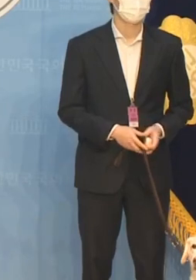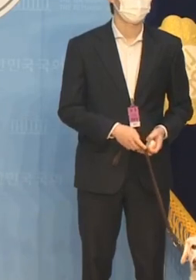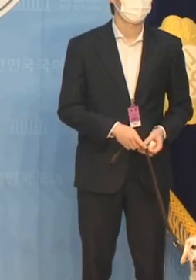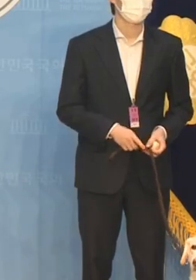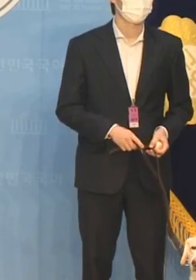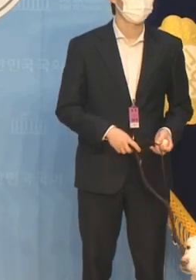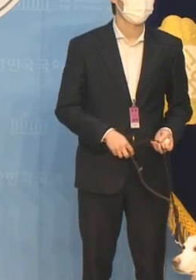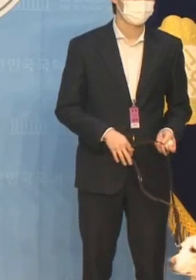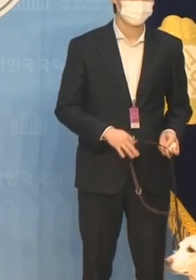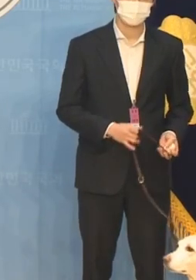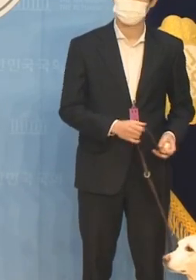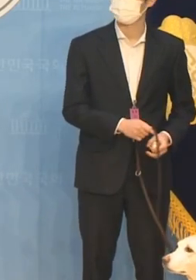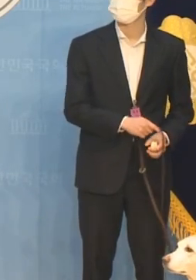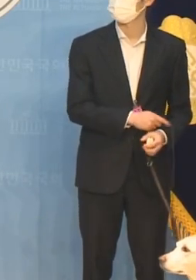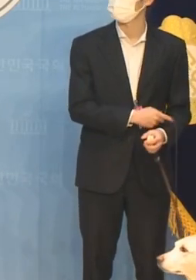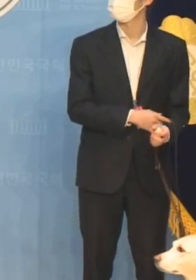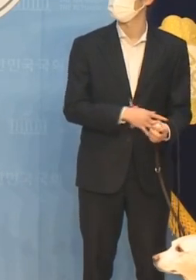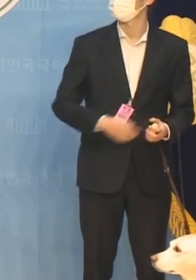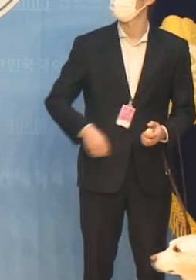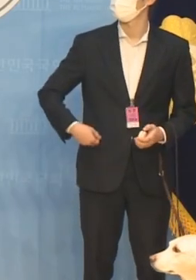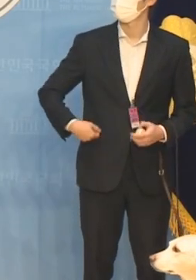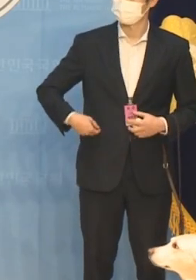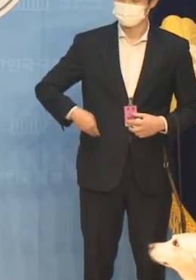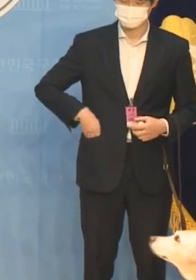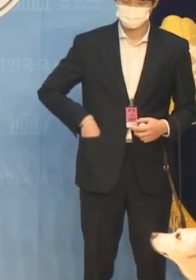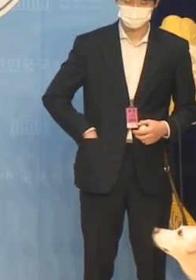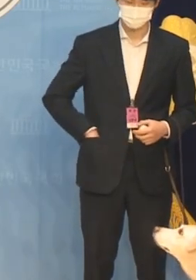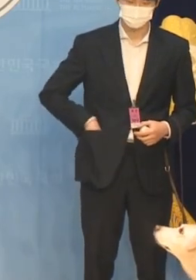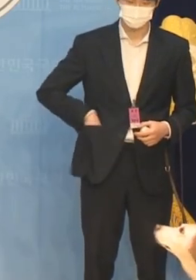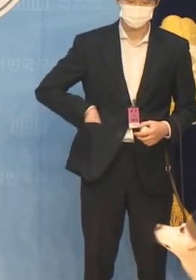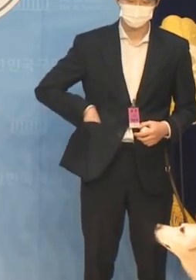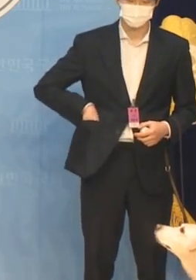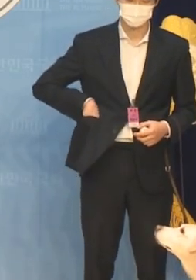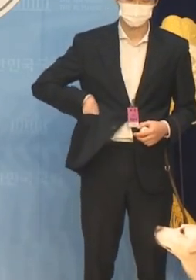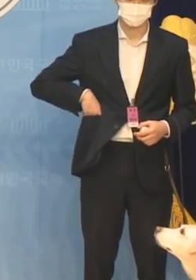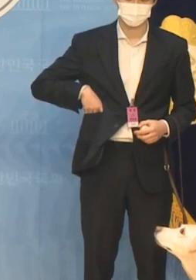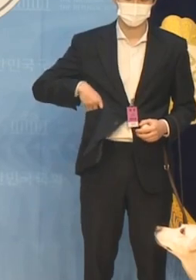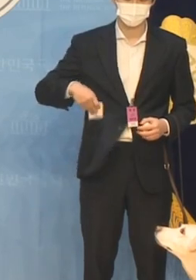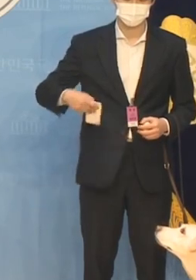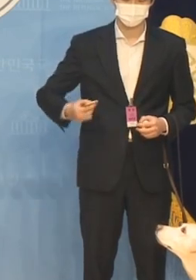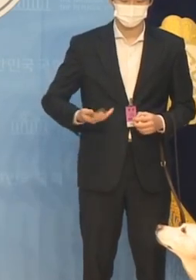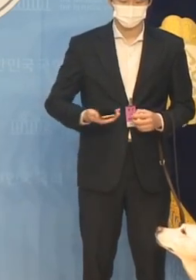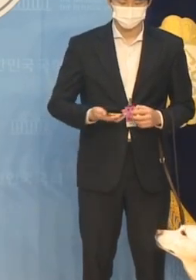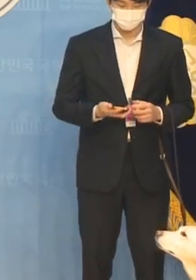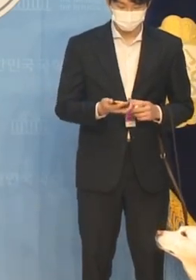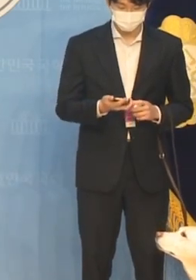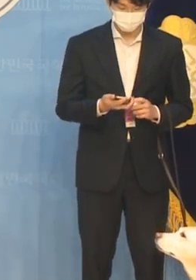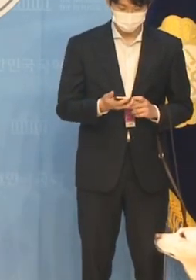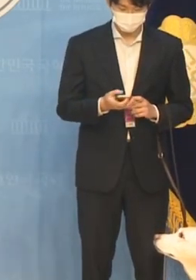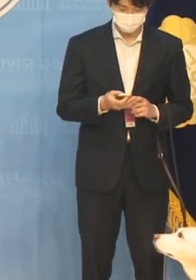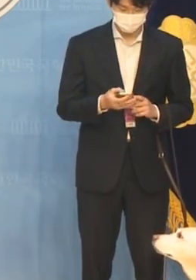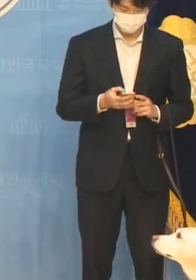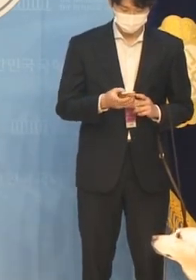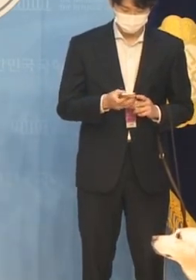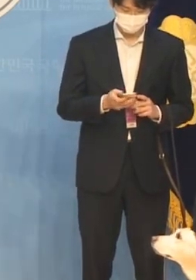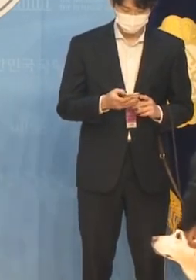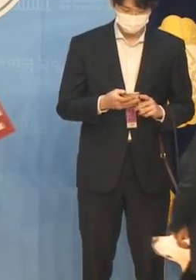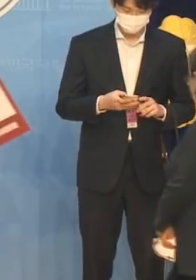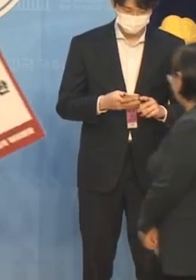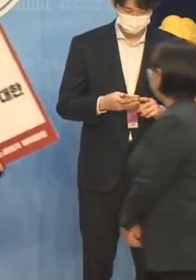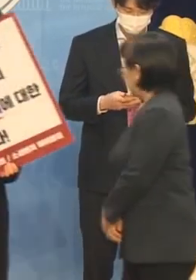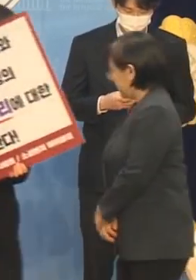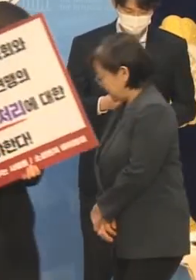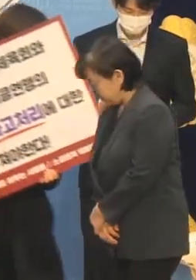이쪽으로 두 분이시면 양쪽에 이렇게 쓰시면 될 것 같고 이쪽으로. 세 분이 좀 붙어주시고요. 옆쪽으로